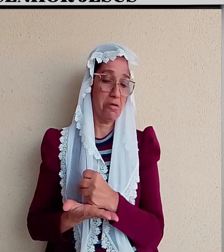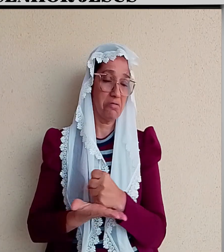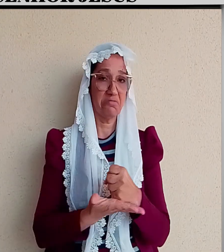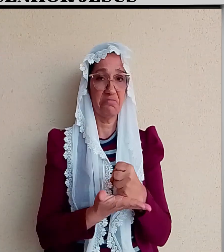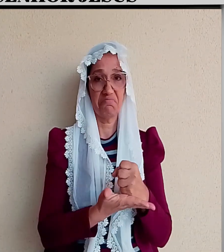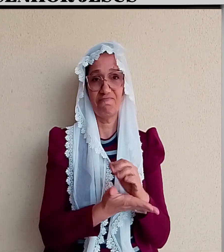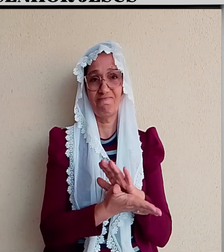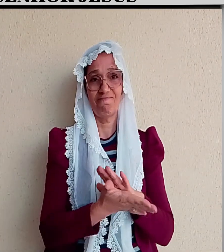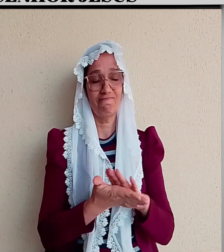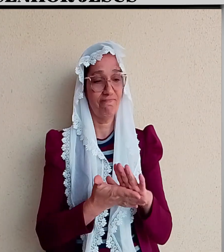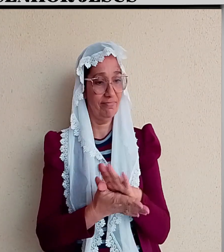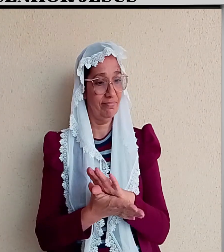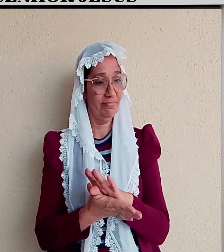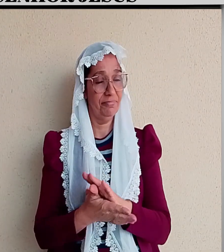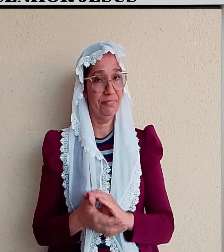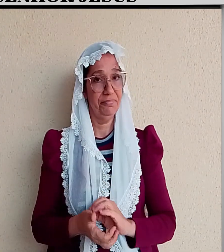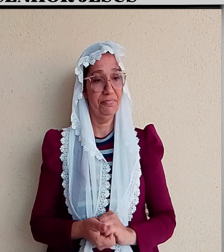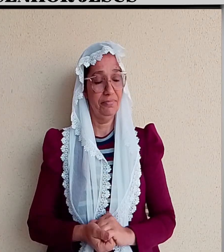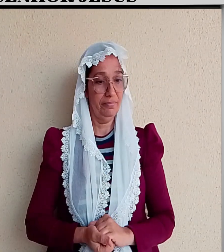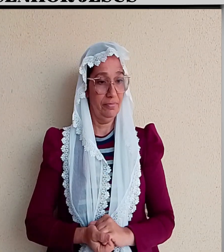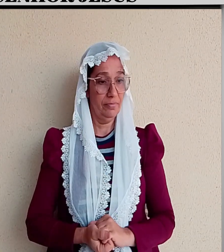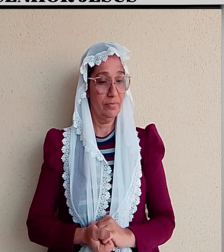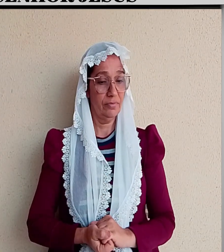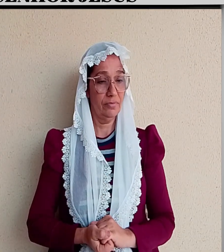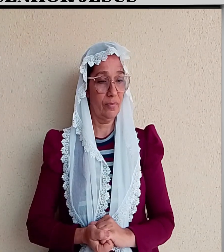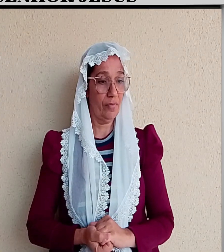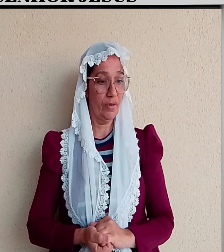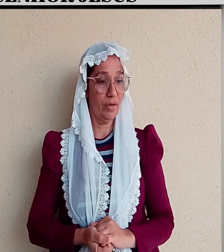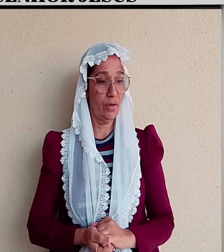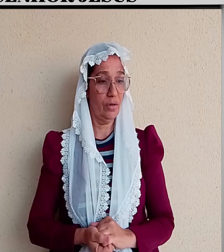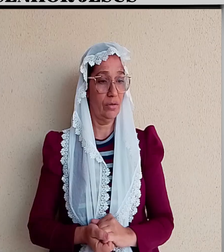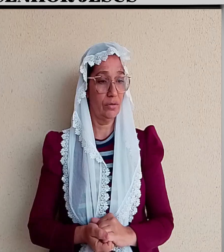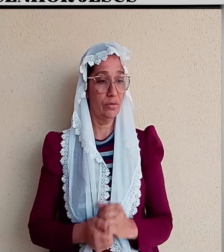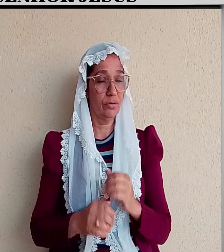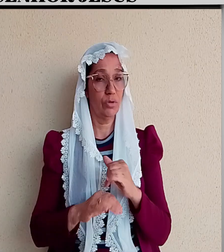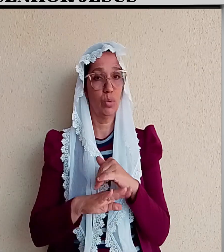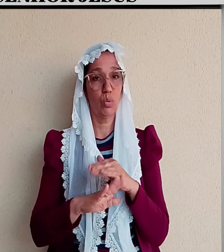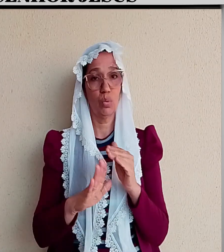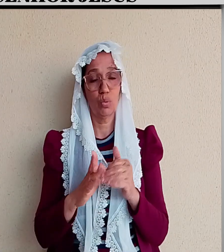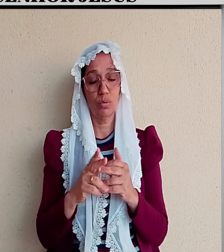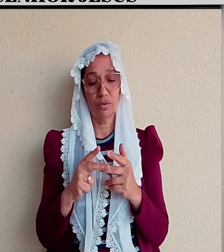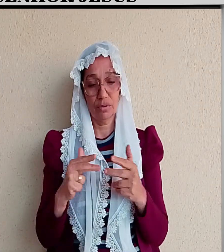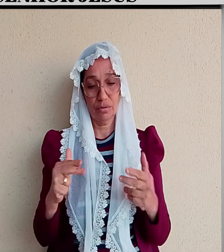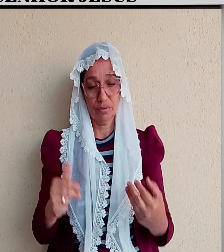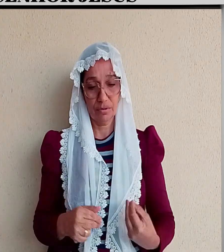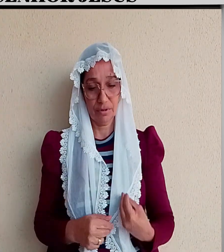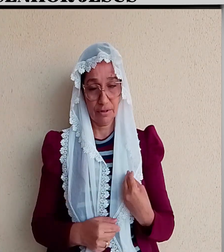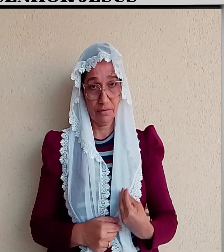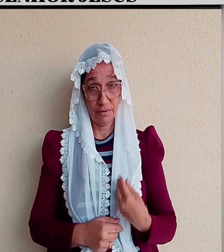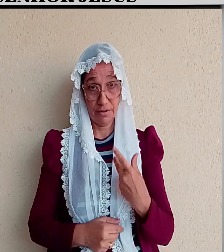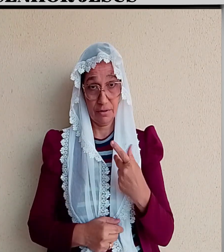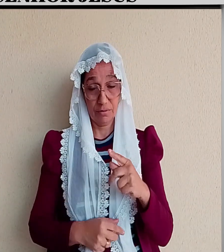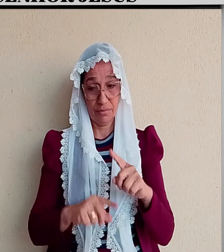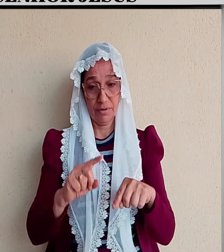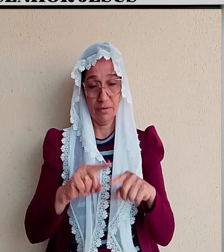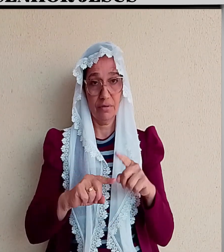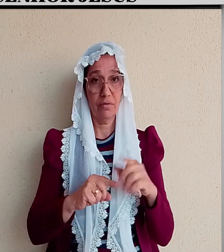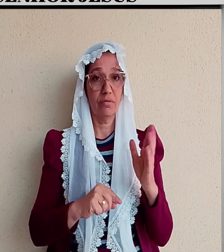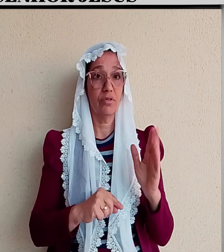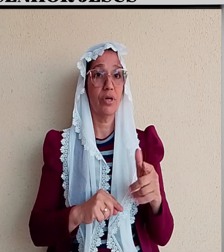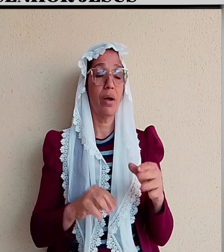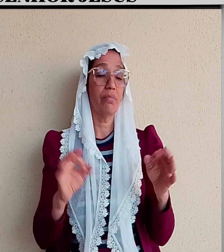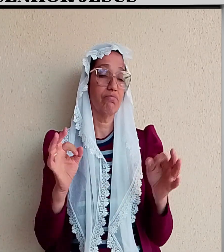Jesus. Aleluia. O que eu tenho que fazer na tua vida material já está feito. Você só vai viver. Não precisa ter medo. Glória a Jesus. Não precisa se bater,